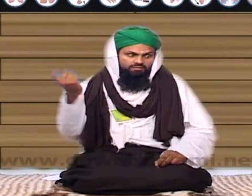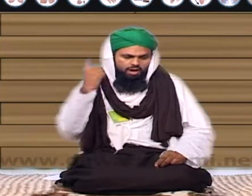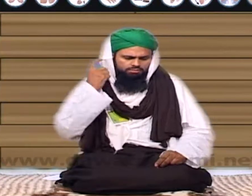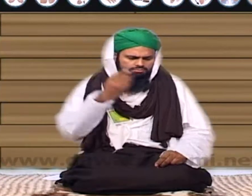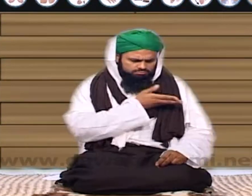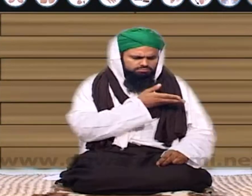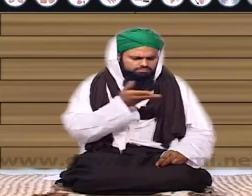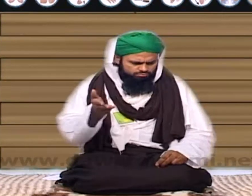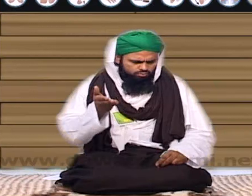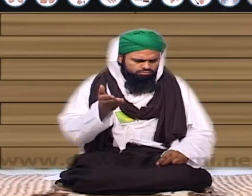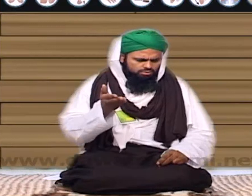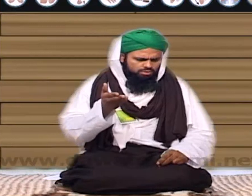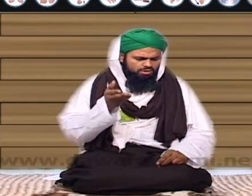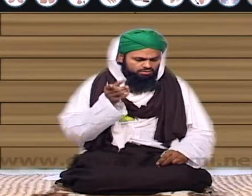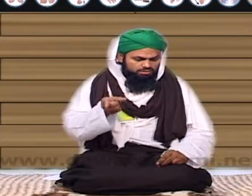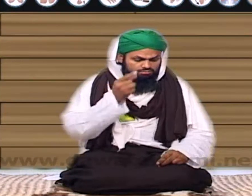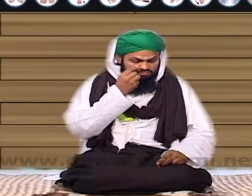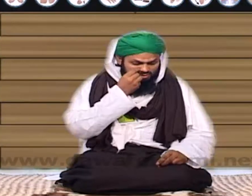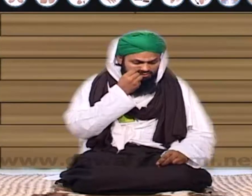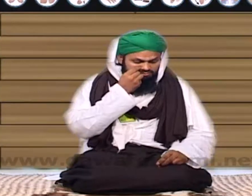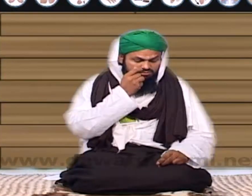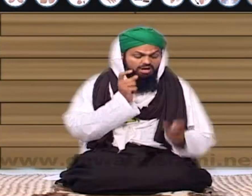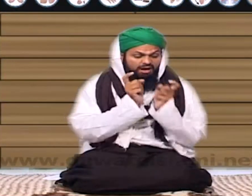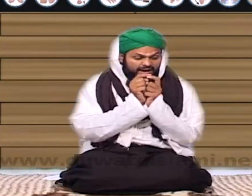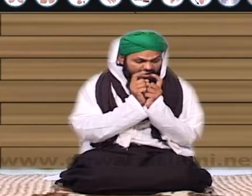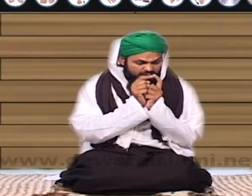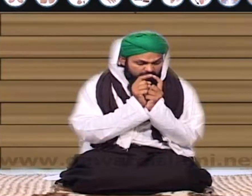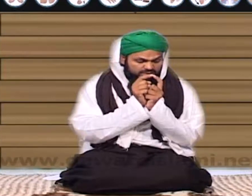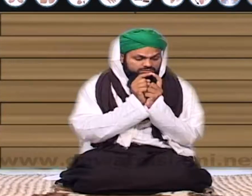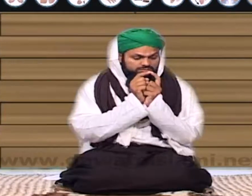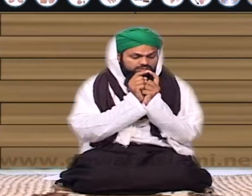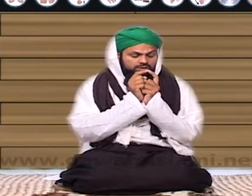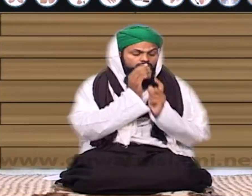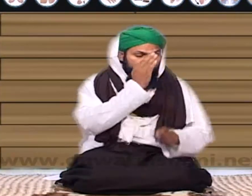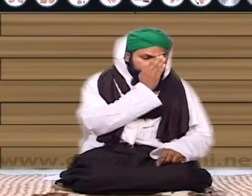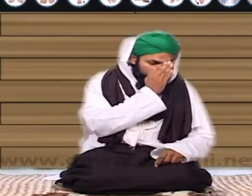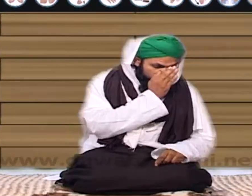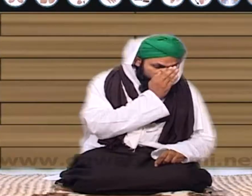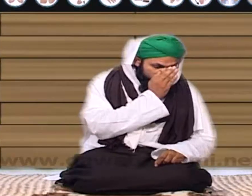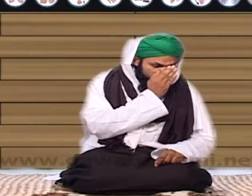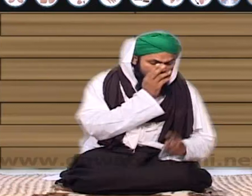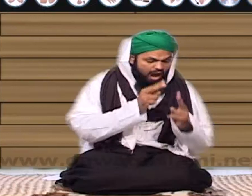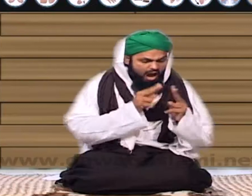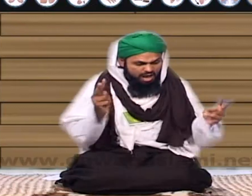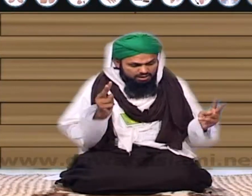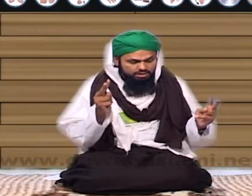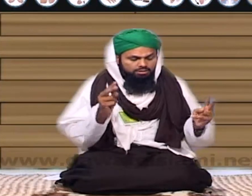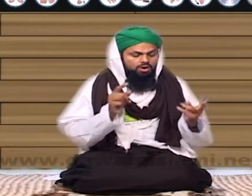غیب سے آواز آئی کہ یہ شخص جو ہے غیبت کیا کرتا تھا، چغل خوری کی عادت تھی